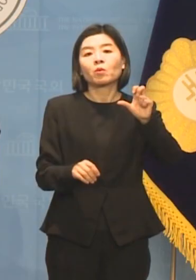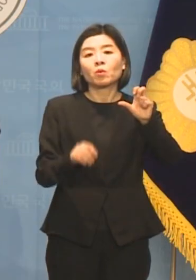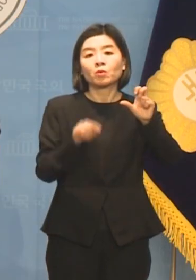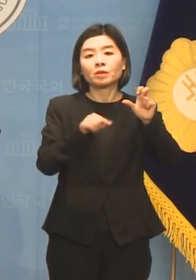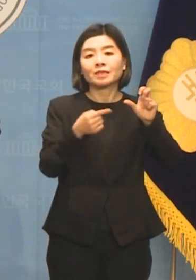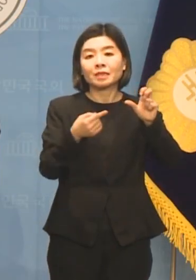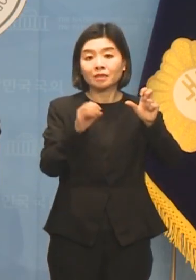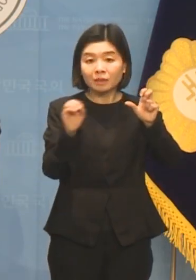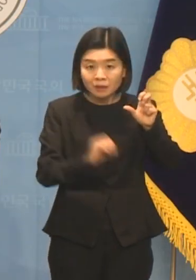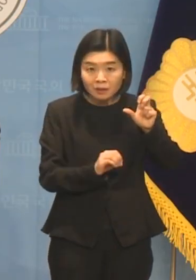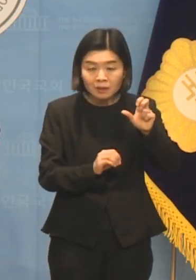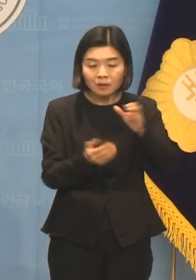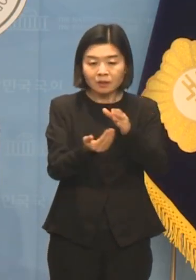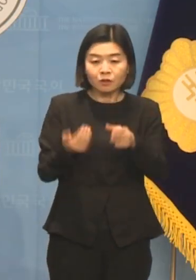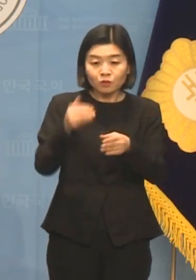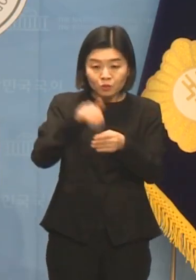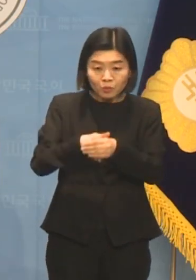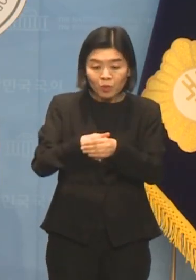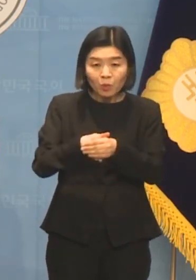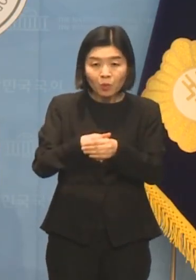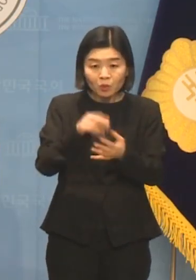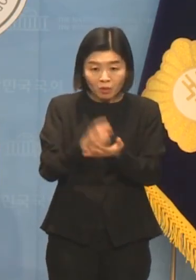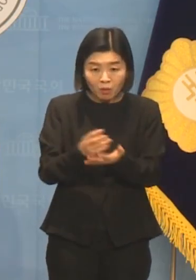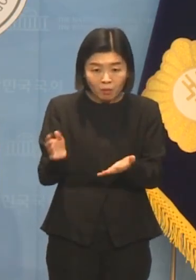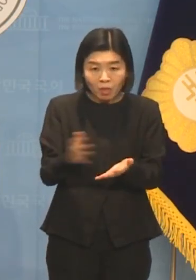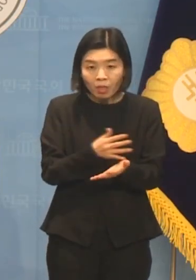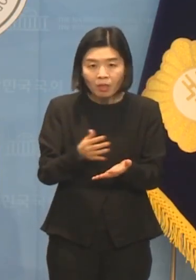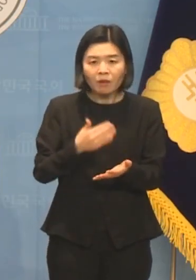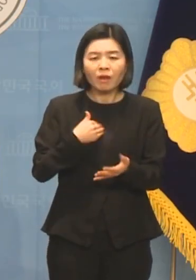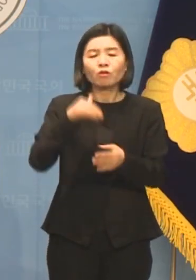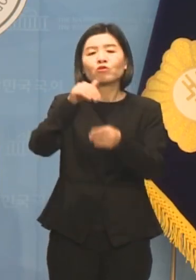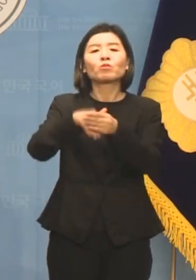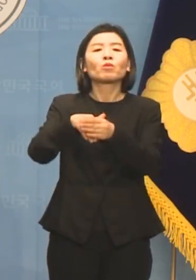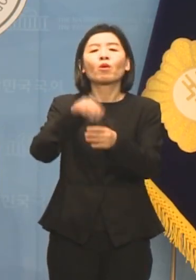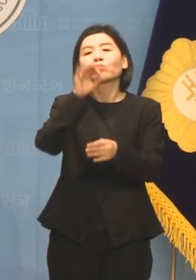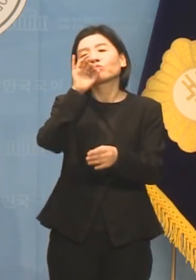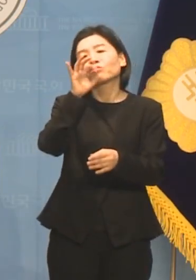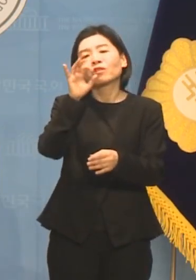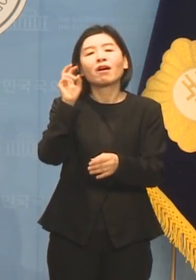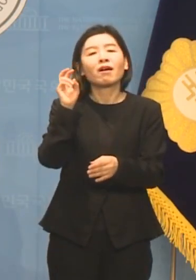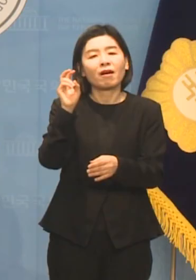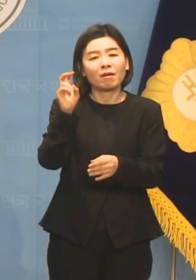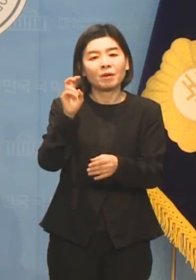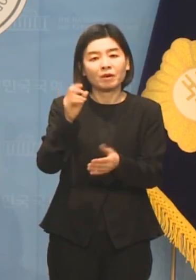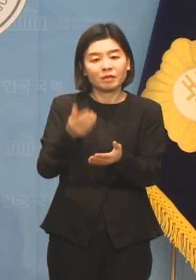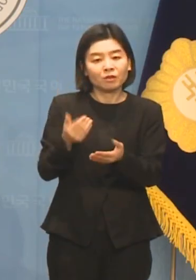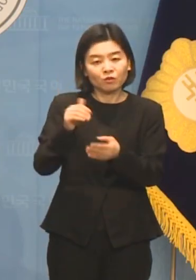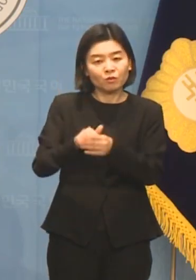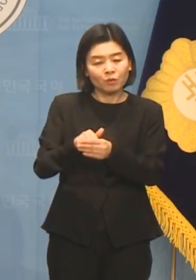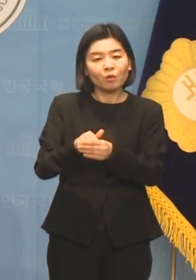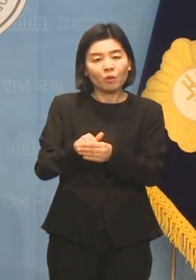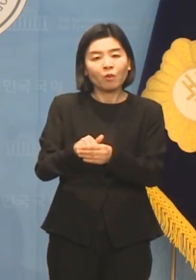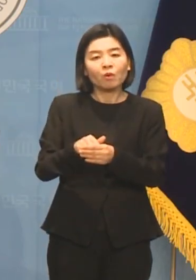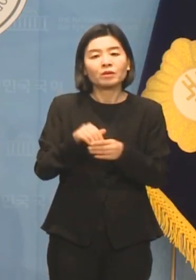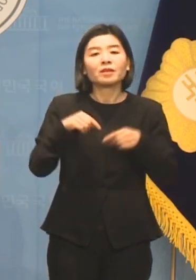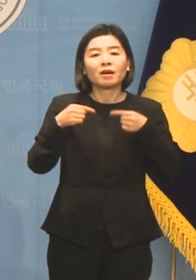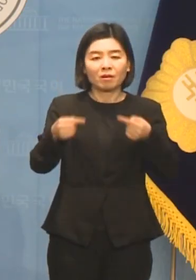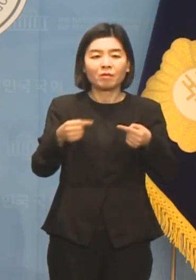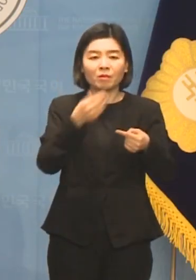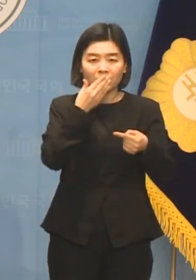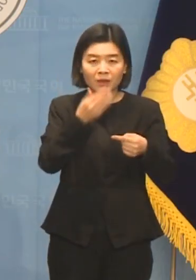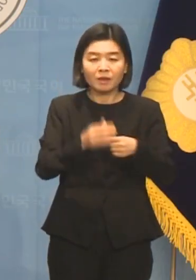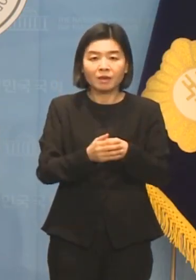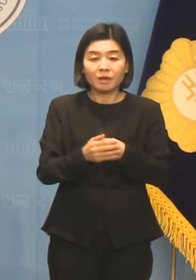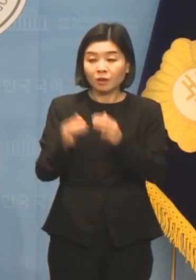25.1%가 사전투표제가 없었다면 투표할 수 없었다고 응답한 것에 주목해야 합니다. 이는